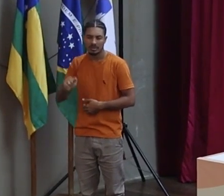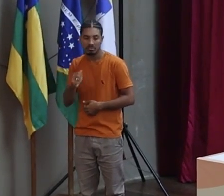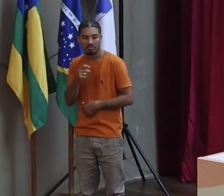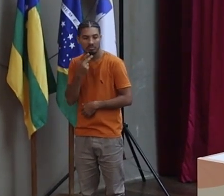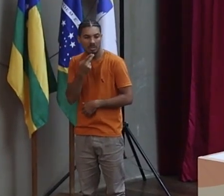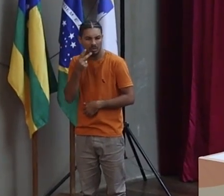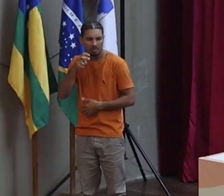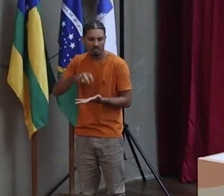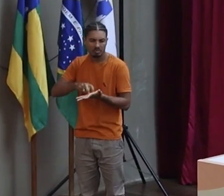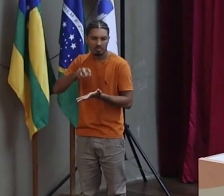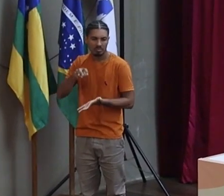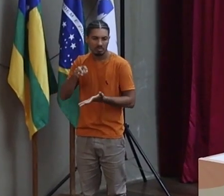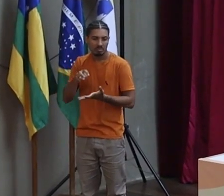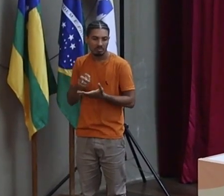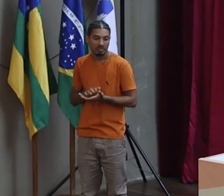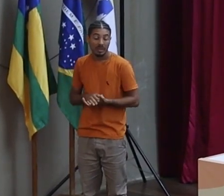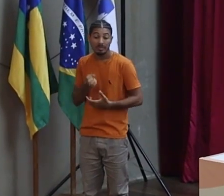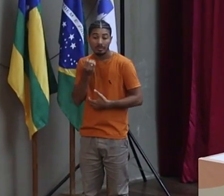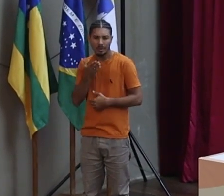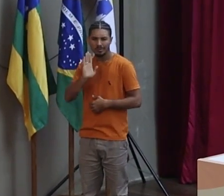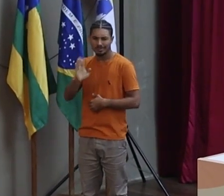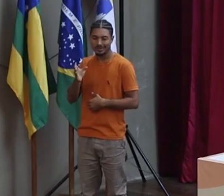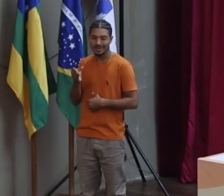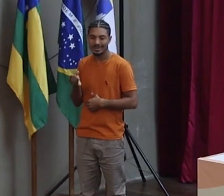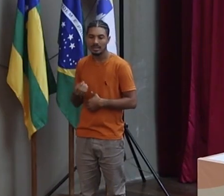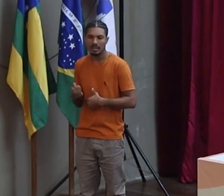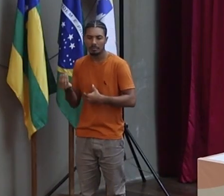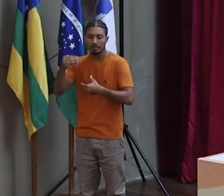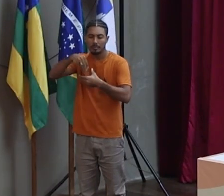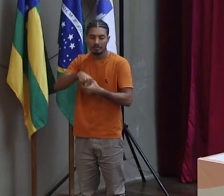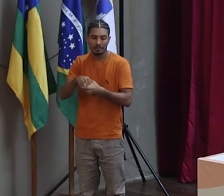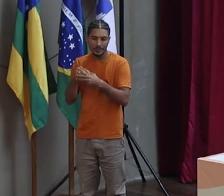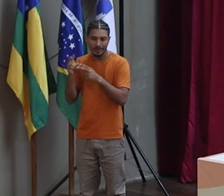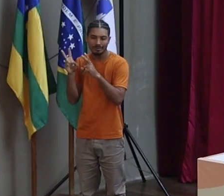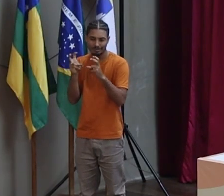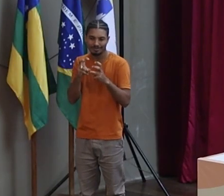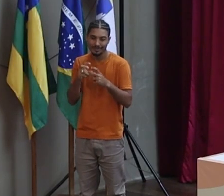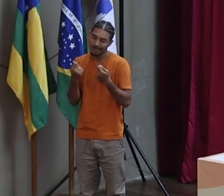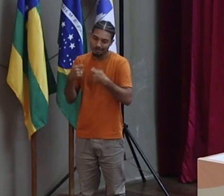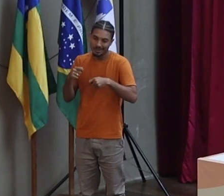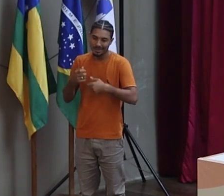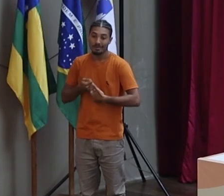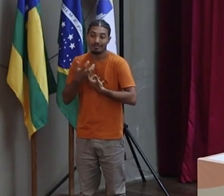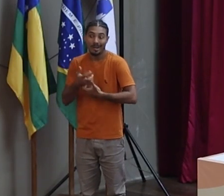de manhã, ainda bem que ela já inseriu essa questão, que aí eu não preciso falar muito aqui.